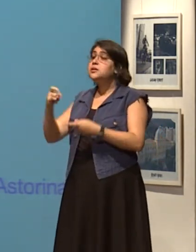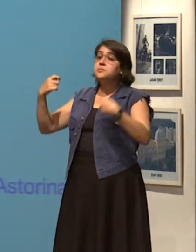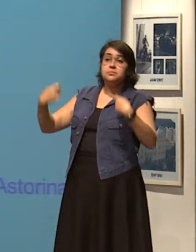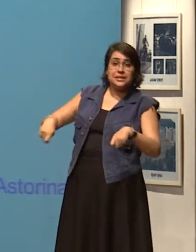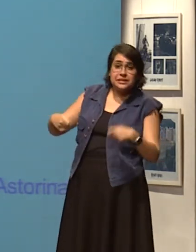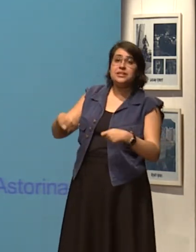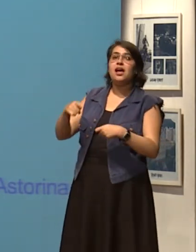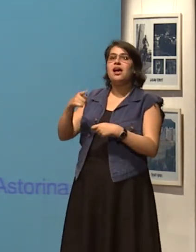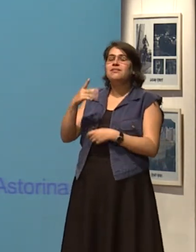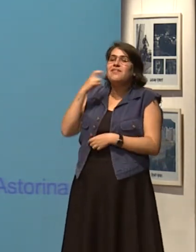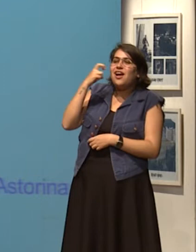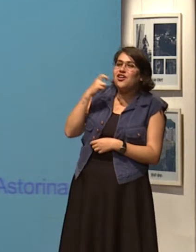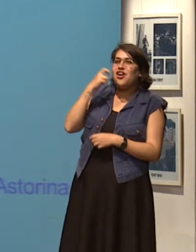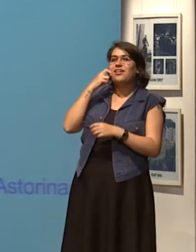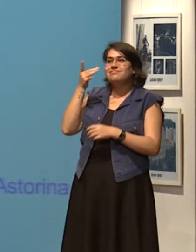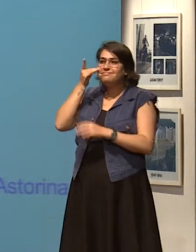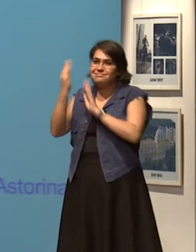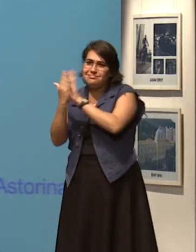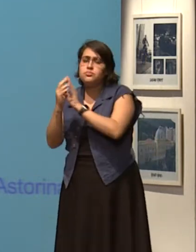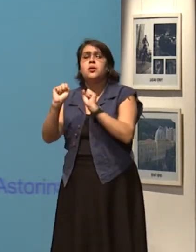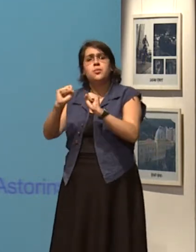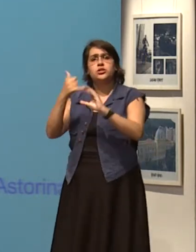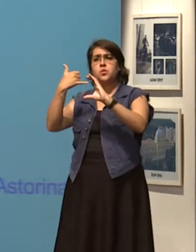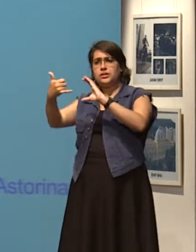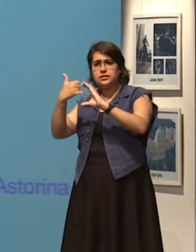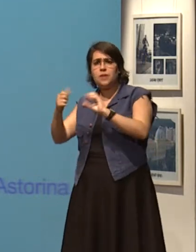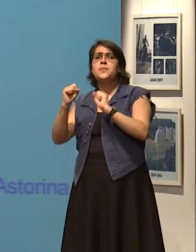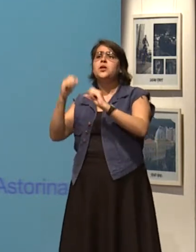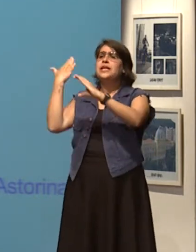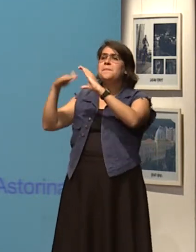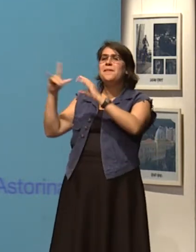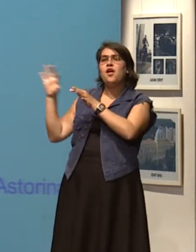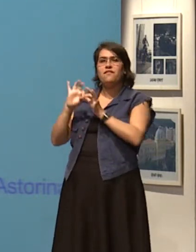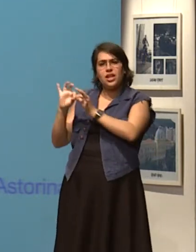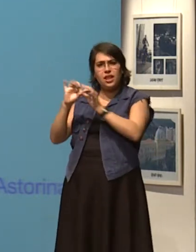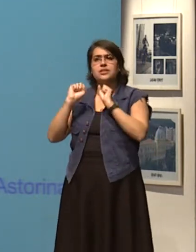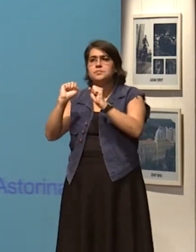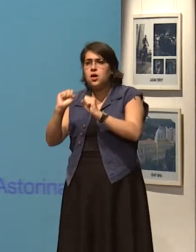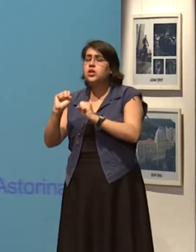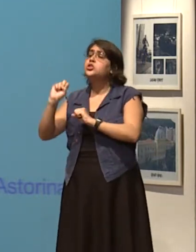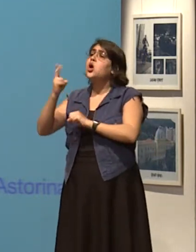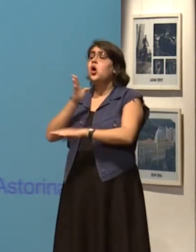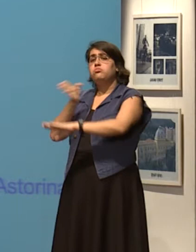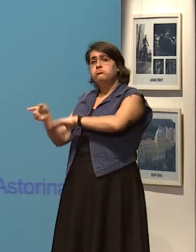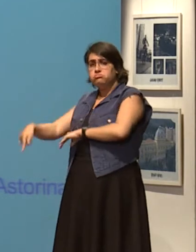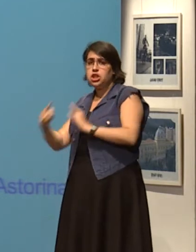temos uma trans, uma intérprete. Se você tiver alguma vergonha de pessoalmente conversar com essas pessoas, você pode conversar pelo